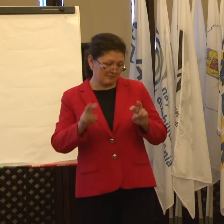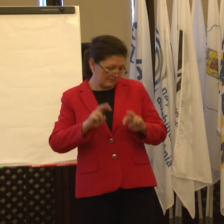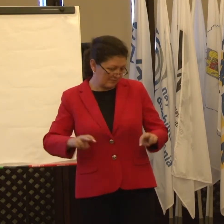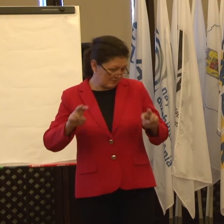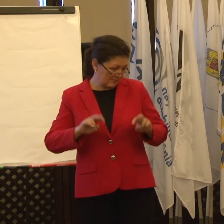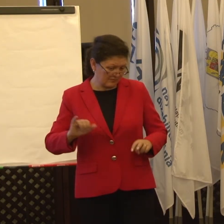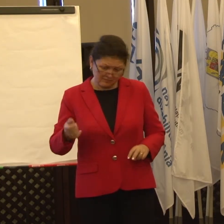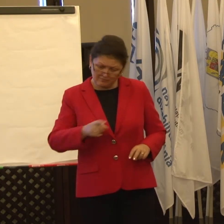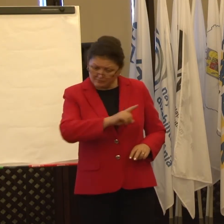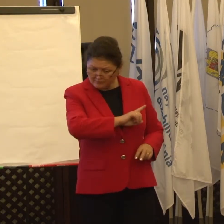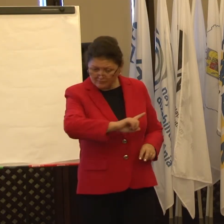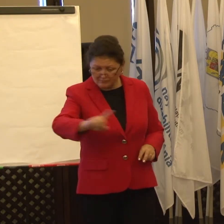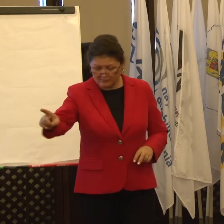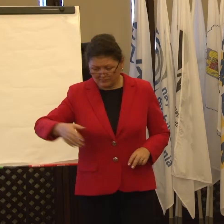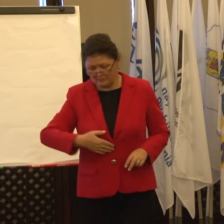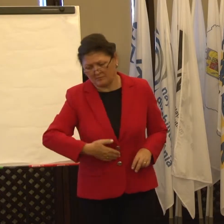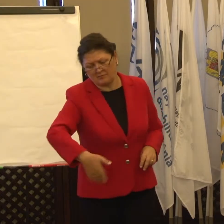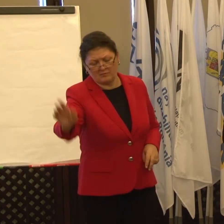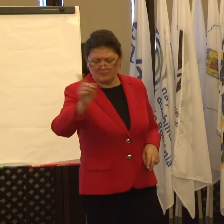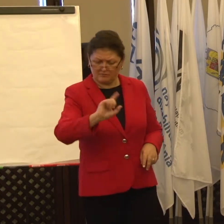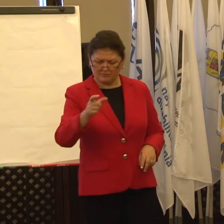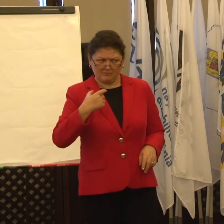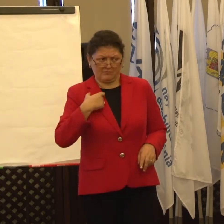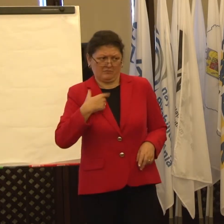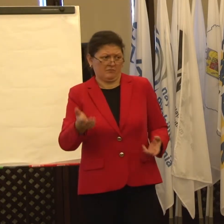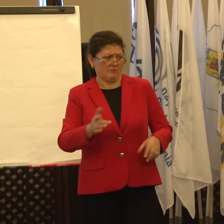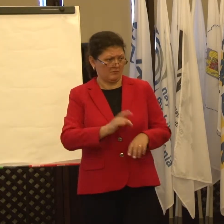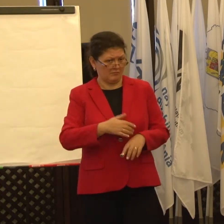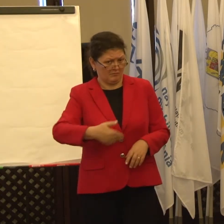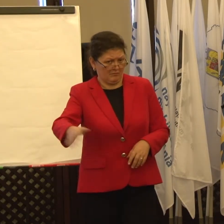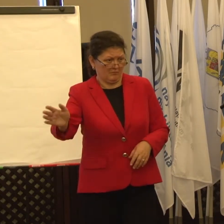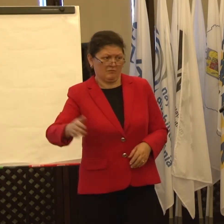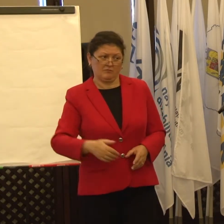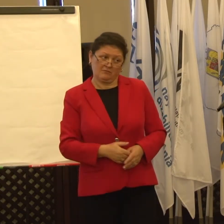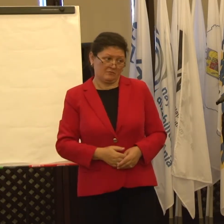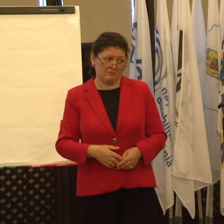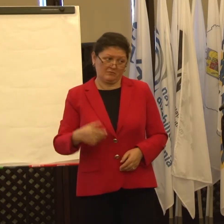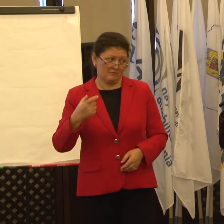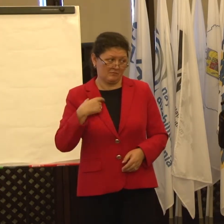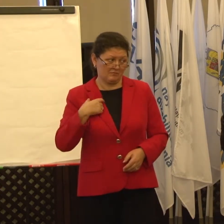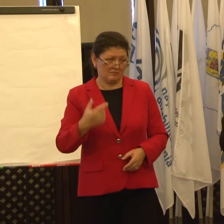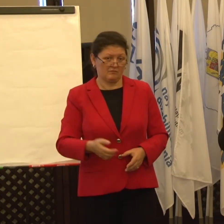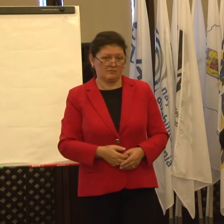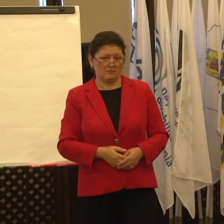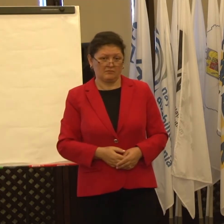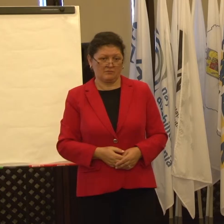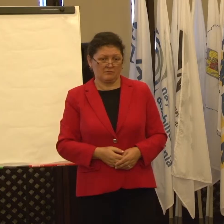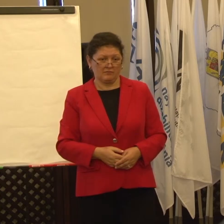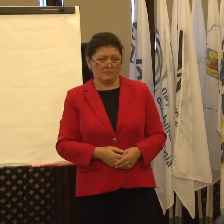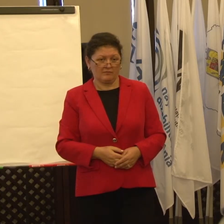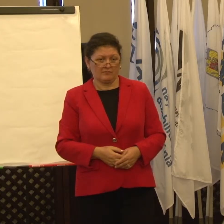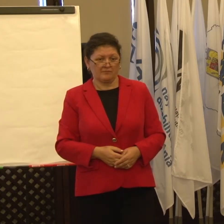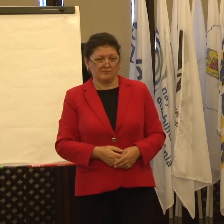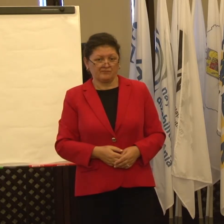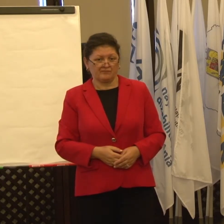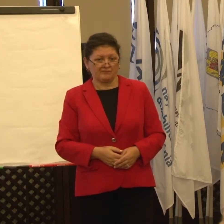că personalul respectiv, pentru că cel din unitatea respectivă nu știe sau nu vrea să interacționeze